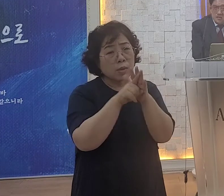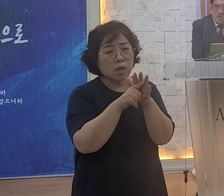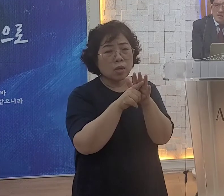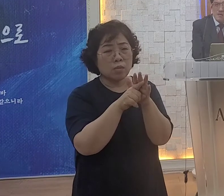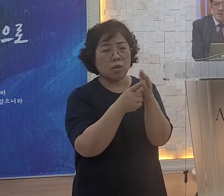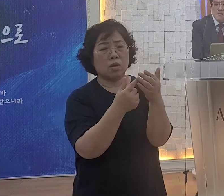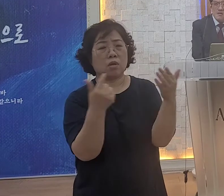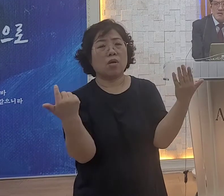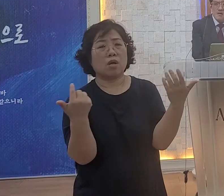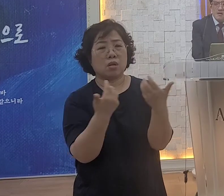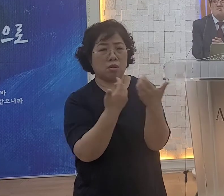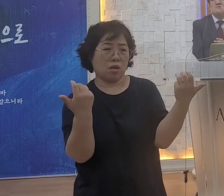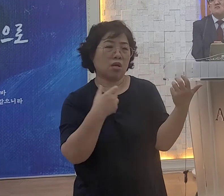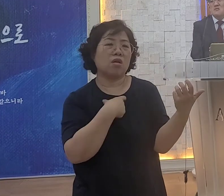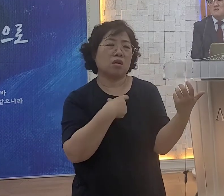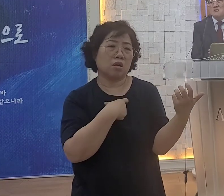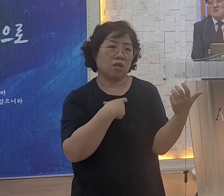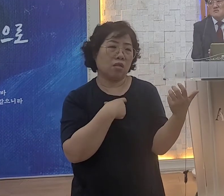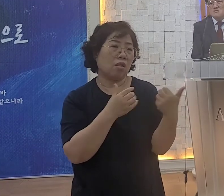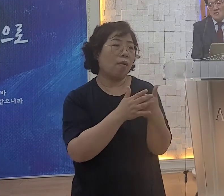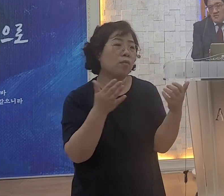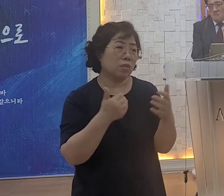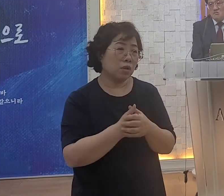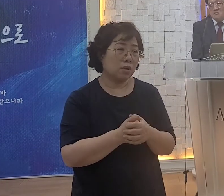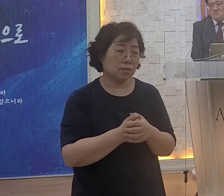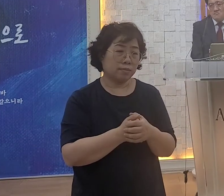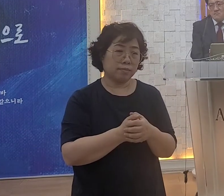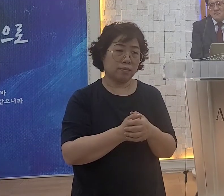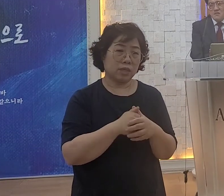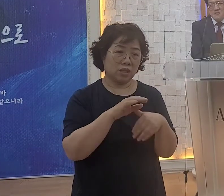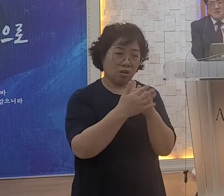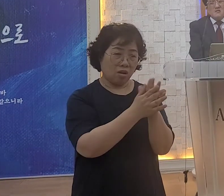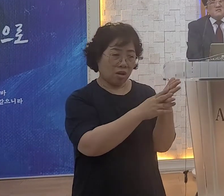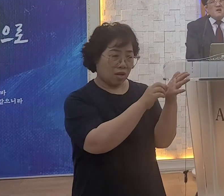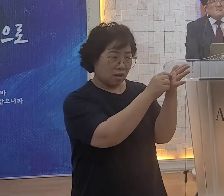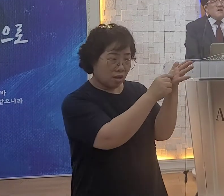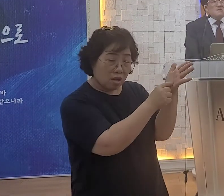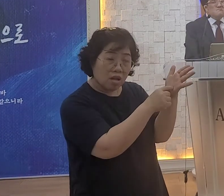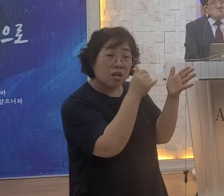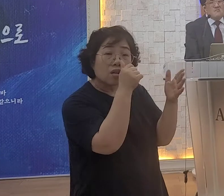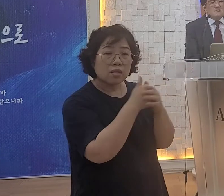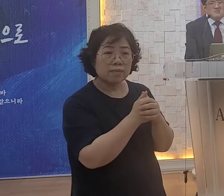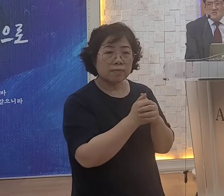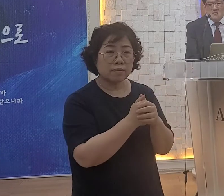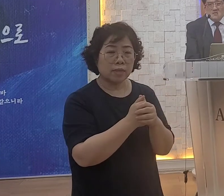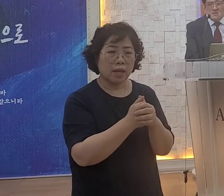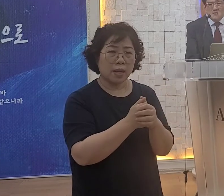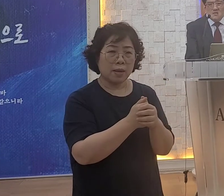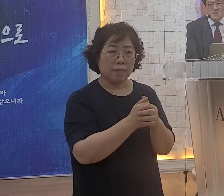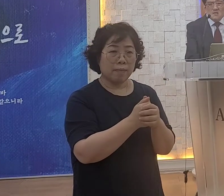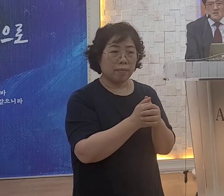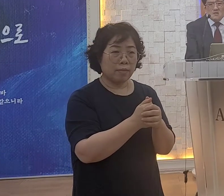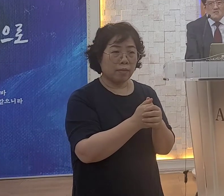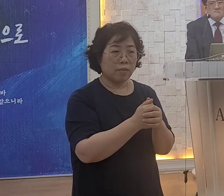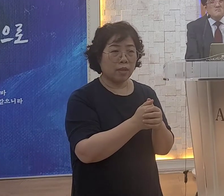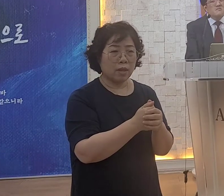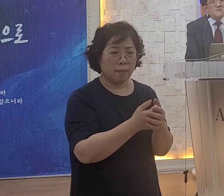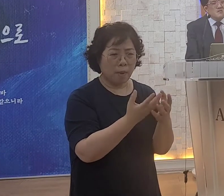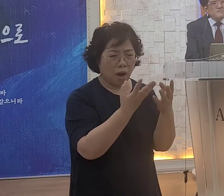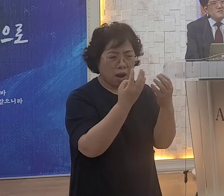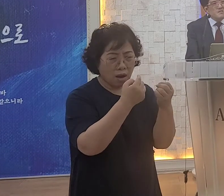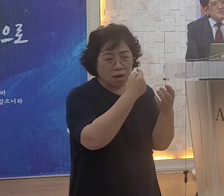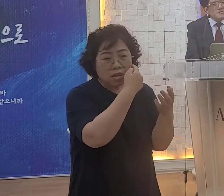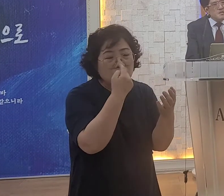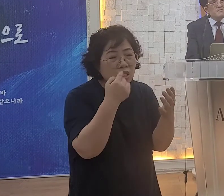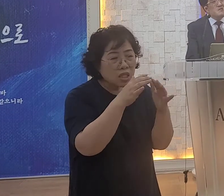저버리지 않았다 라고 성경은 증언하고 있습니다. 허다한 많은 구름 같은 증인들이 그런 우리